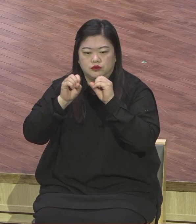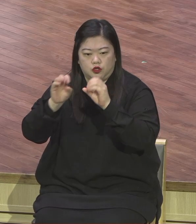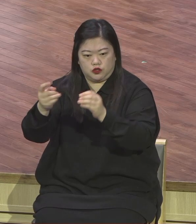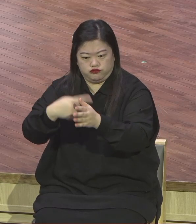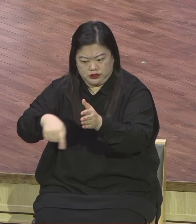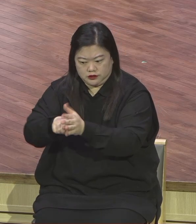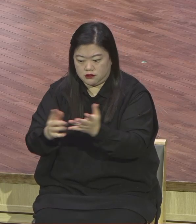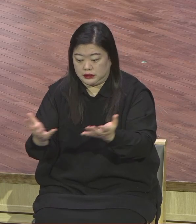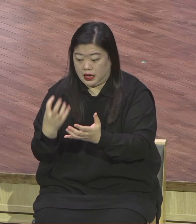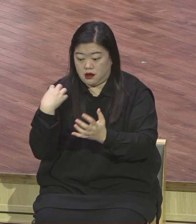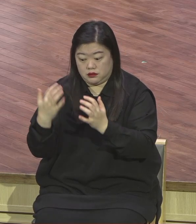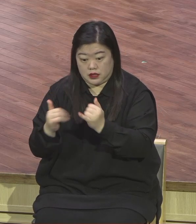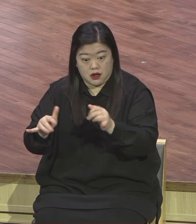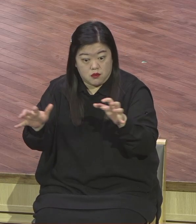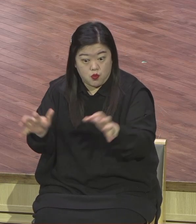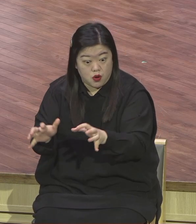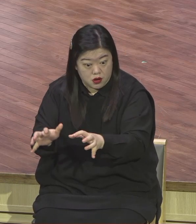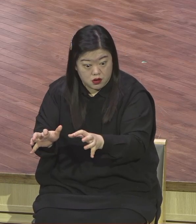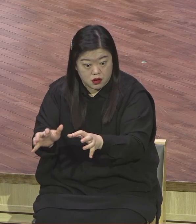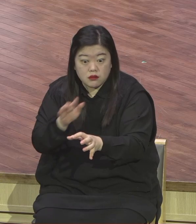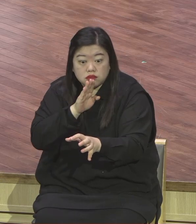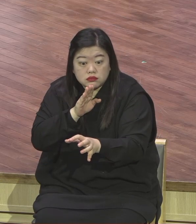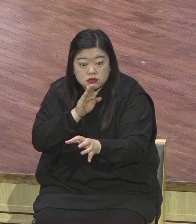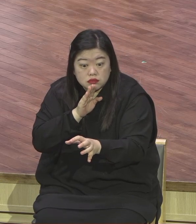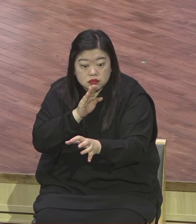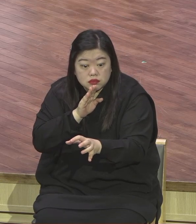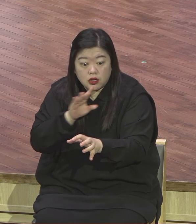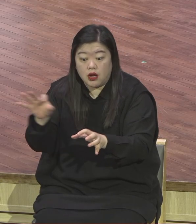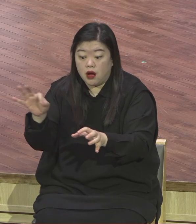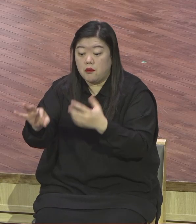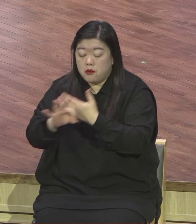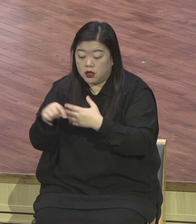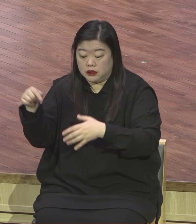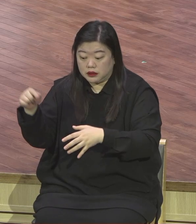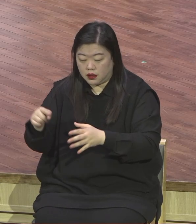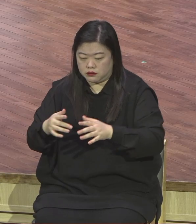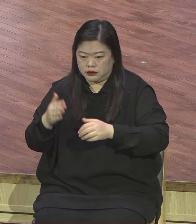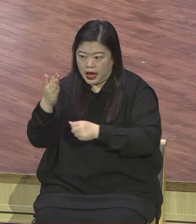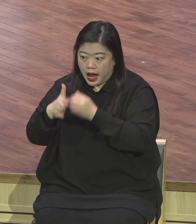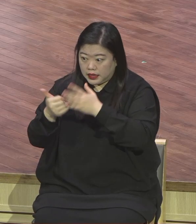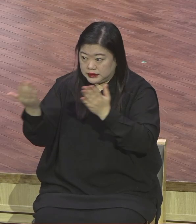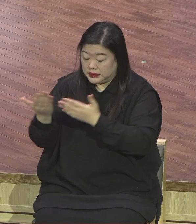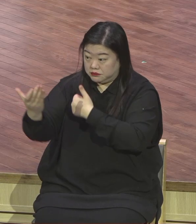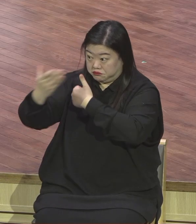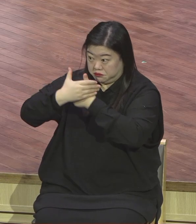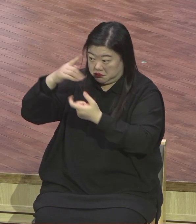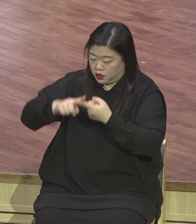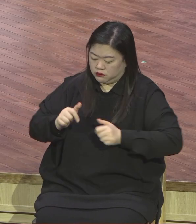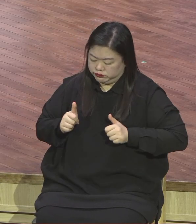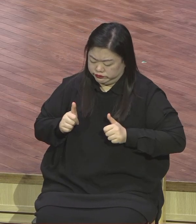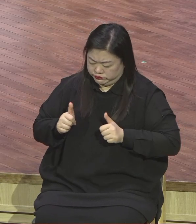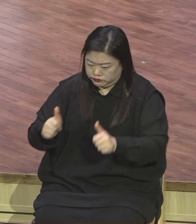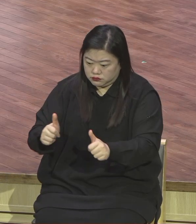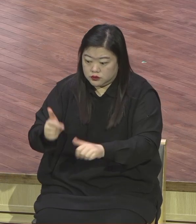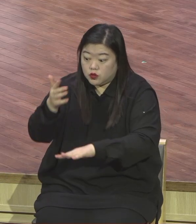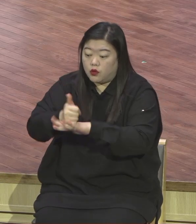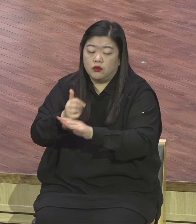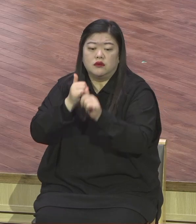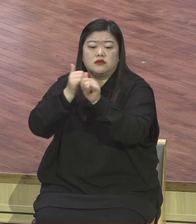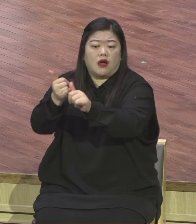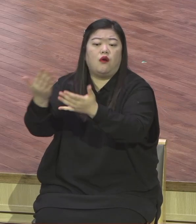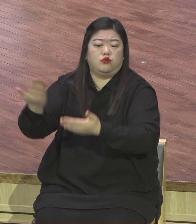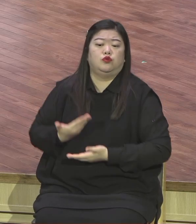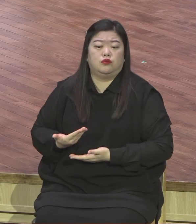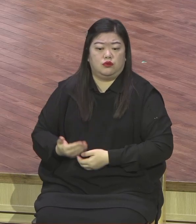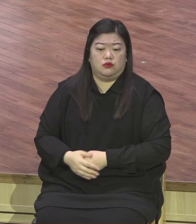왜 그렇게 하느냐 그렇게 하고 나면 뭘 주시느냐 하나님의 상급을 주세요. 상을 준다니까 나는 내